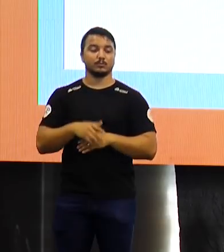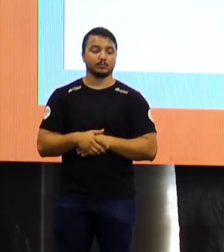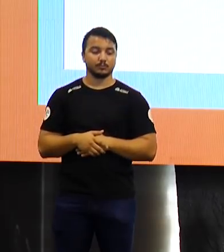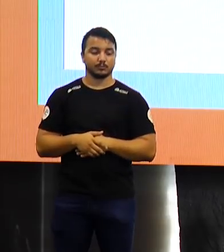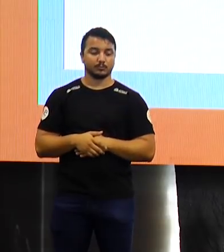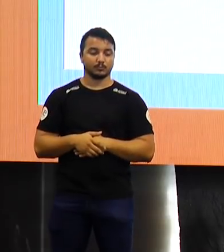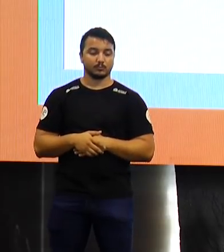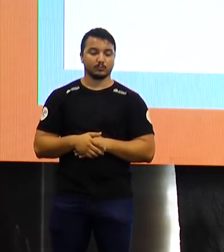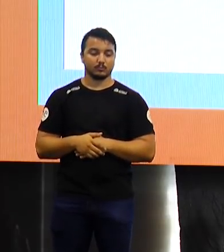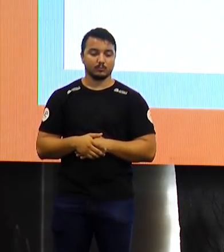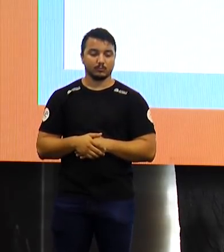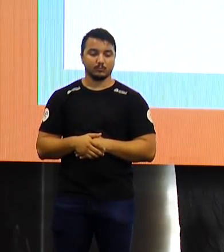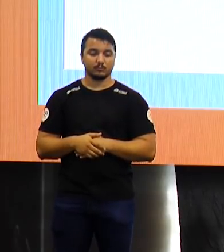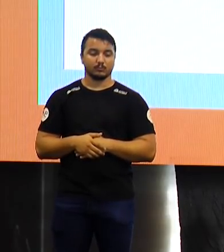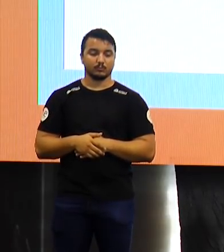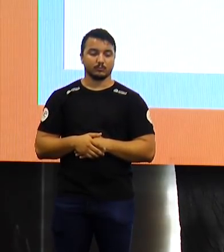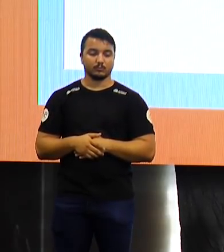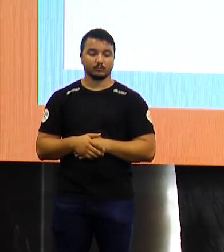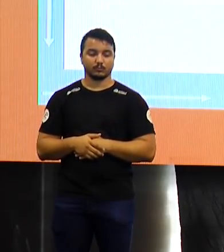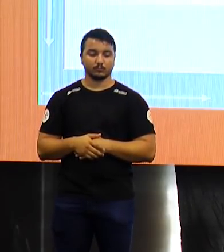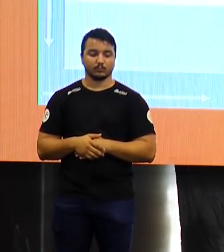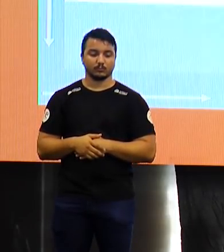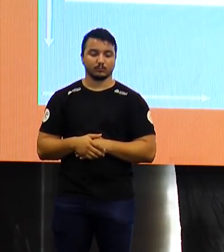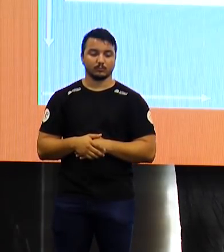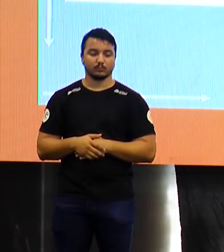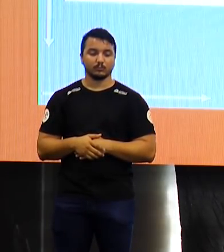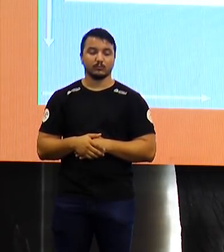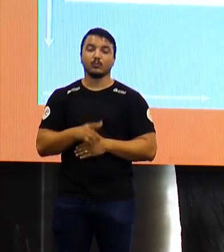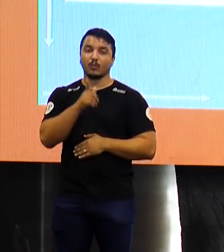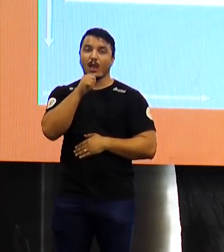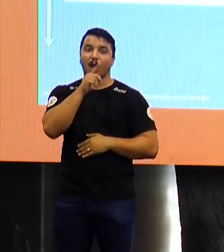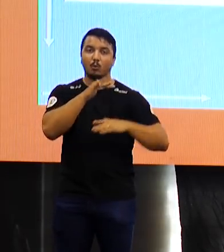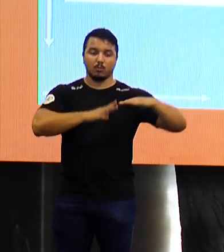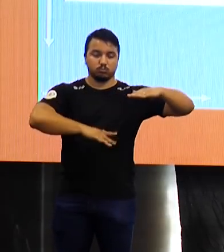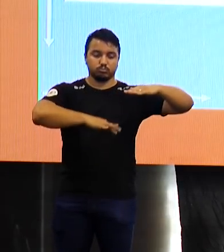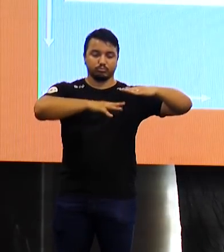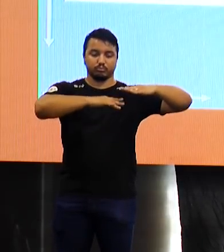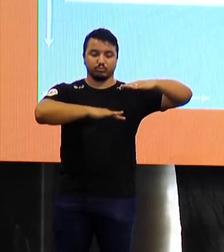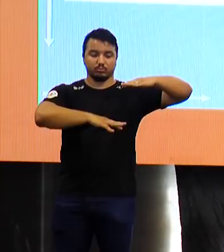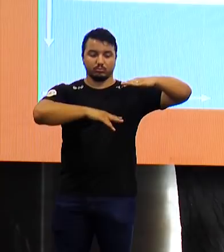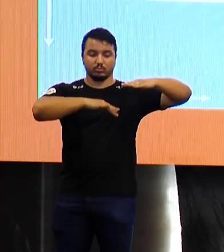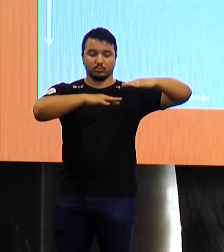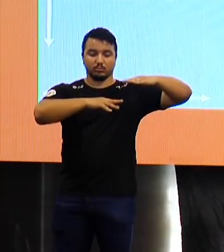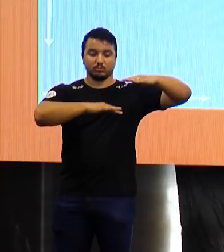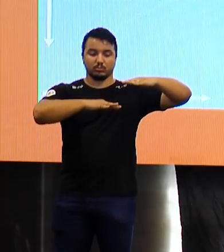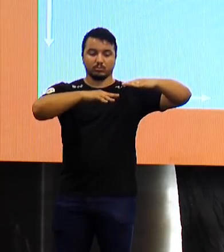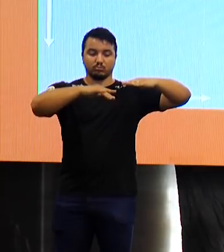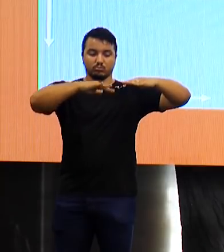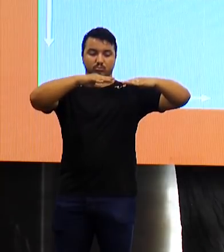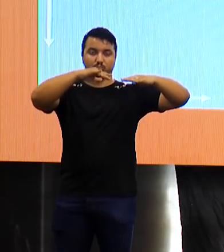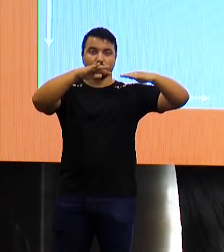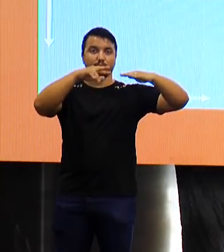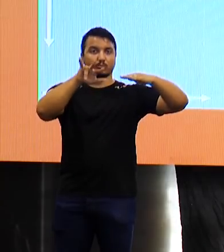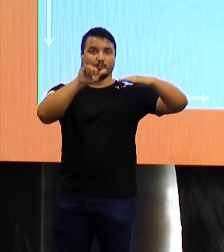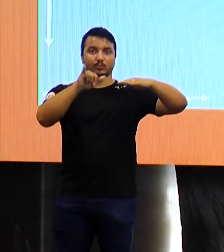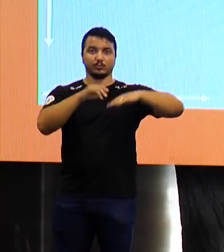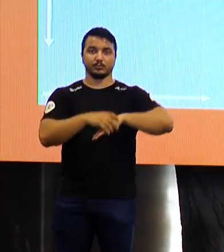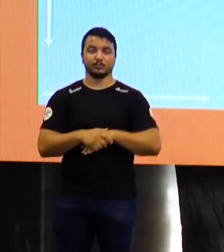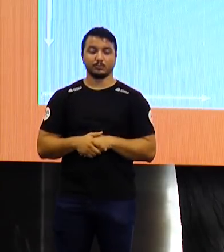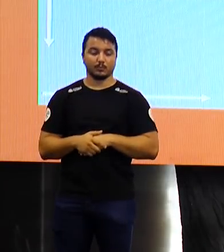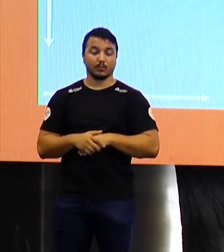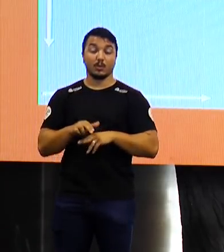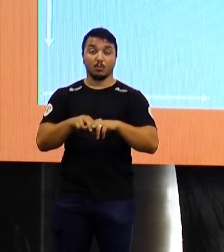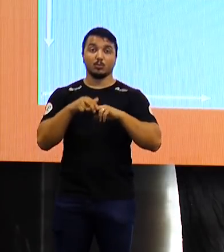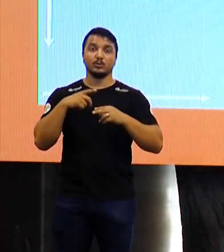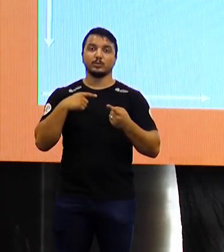só mais um. Mais um. O volume de água, mais um. O volume de água vai aumentando.